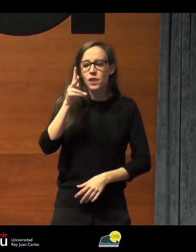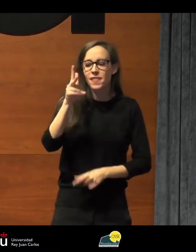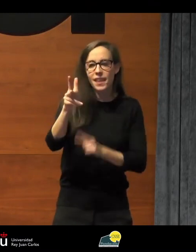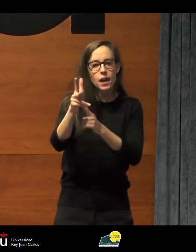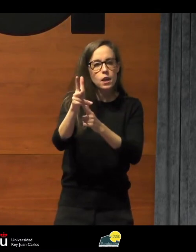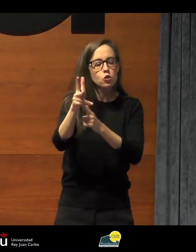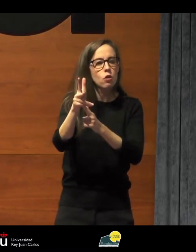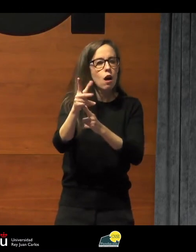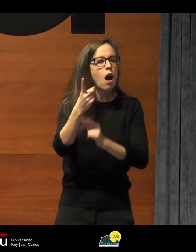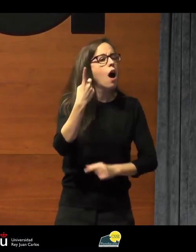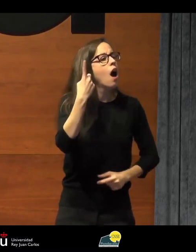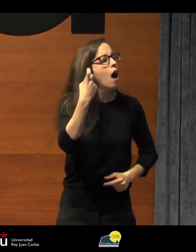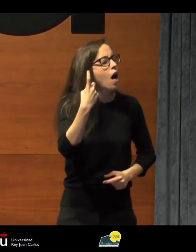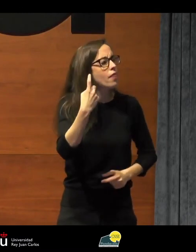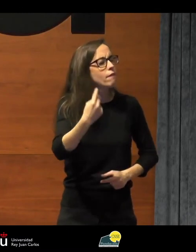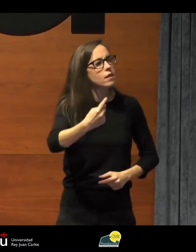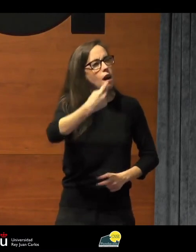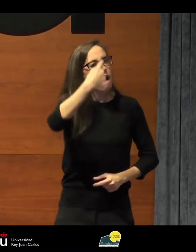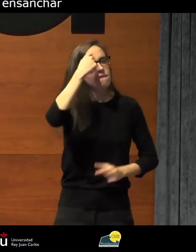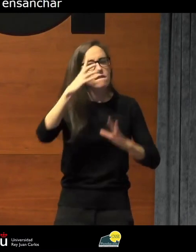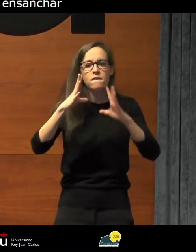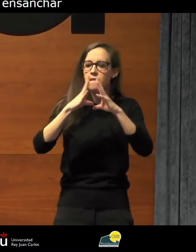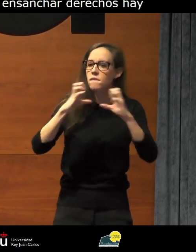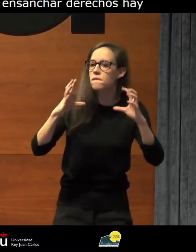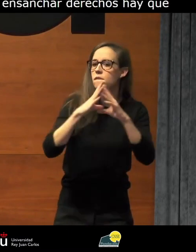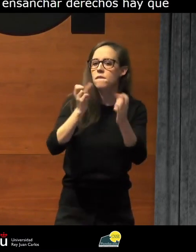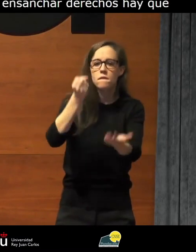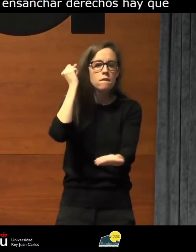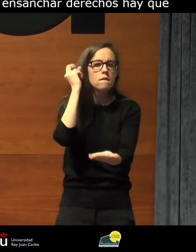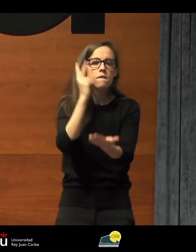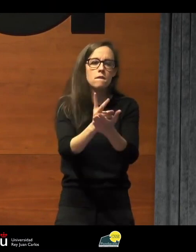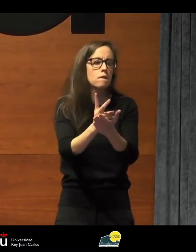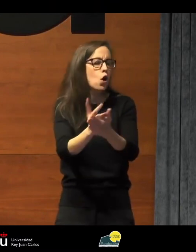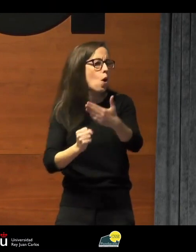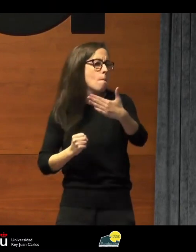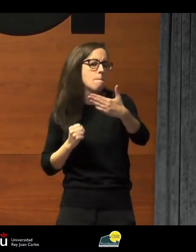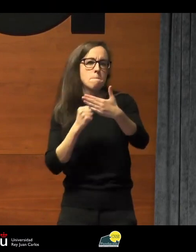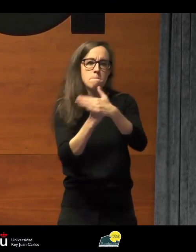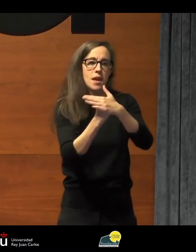tener ambición, pero también hay que tener generosidad.